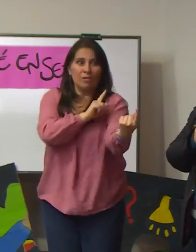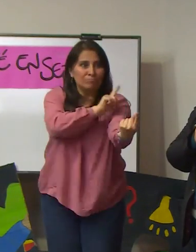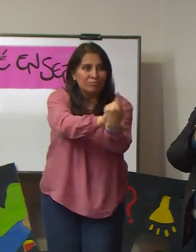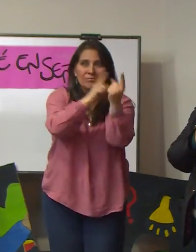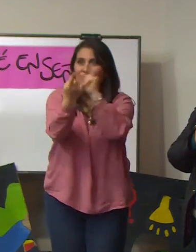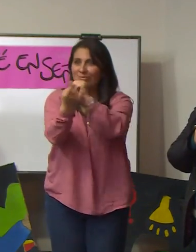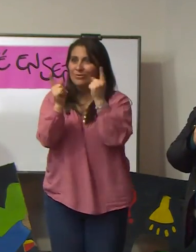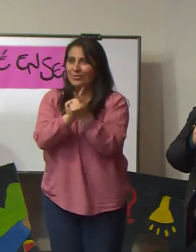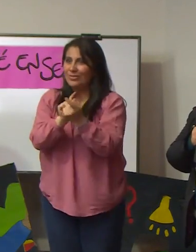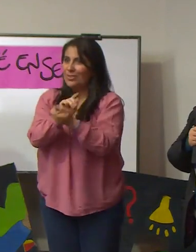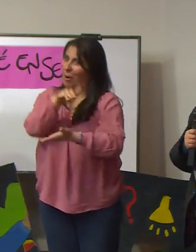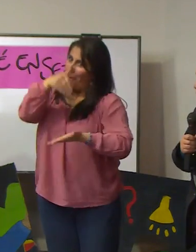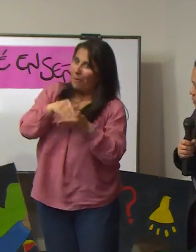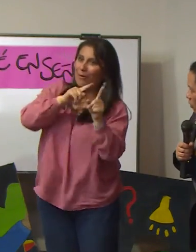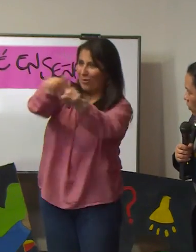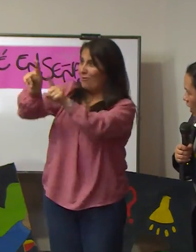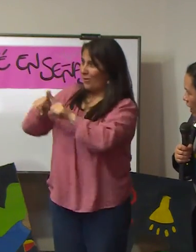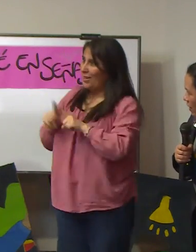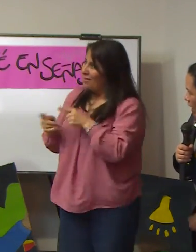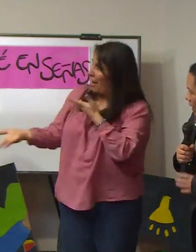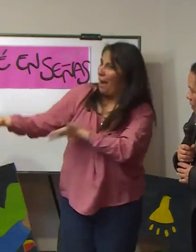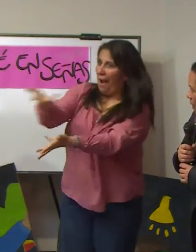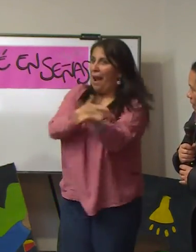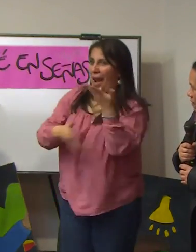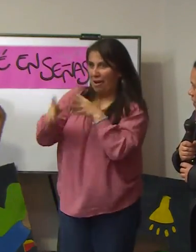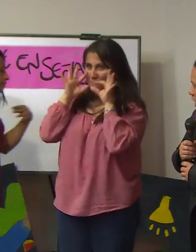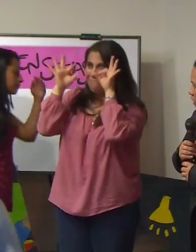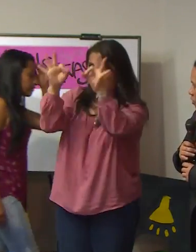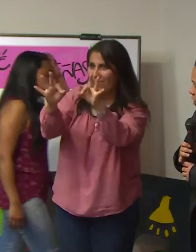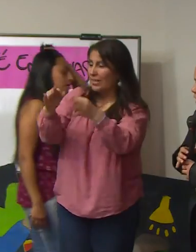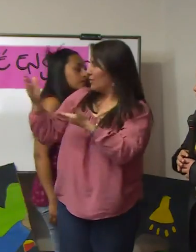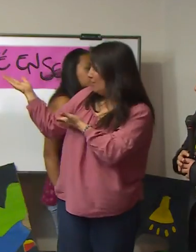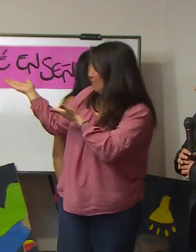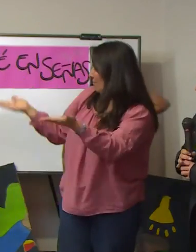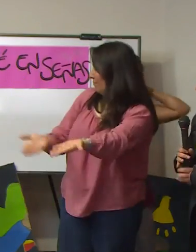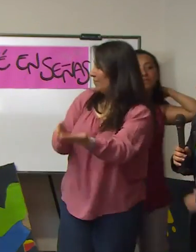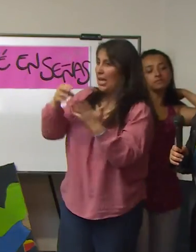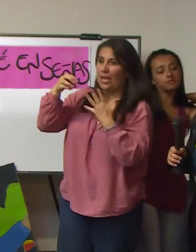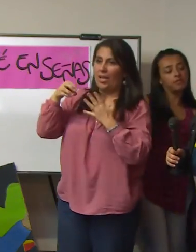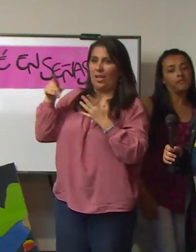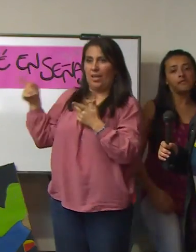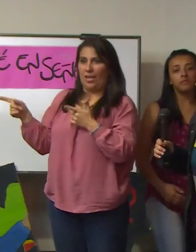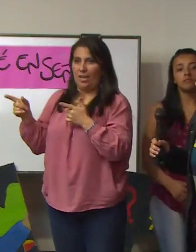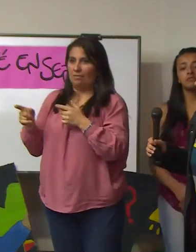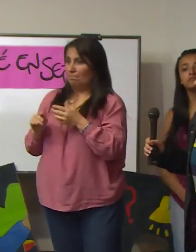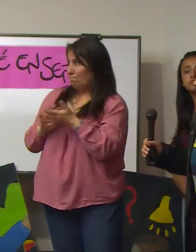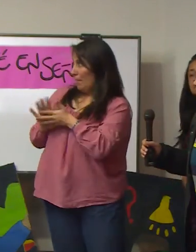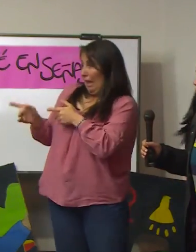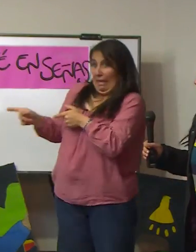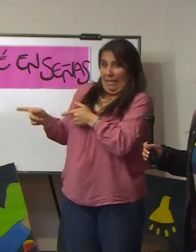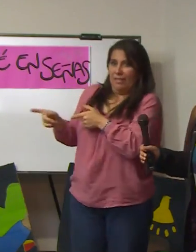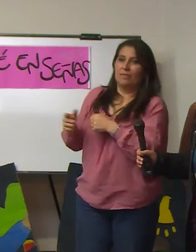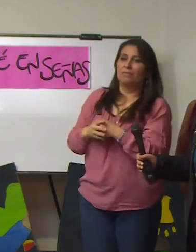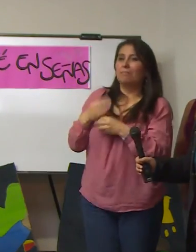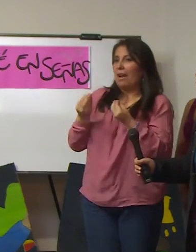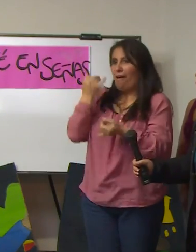lugar. Entonces voy a darle la palabra a Charol para que hagamos el cierre.